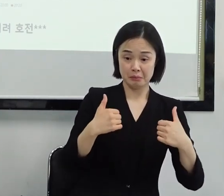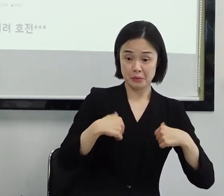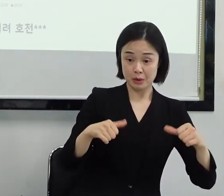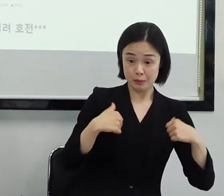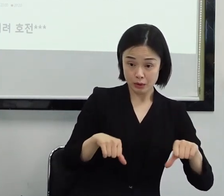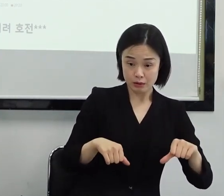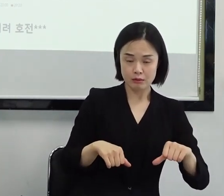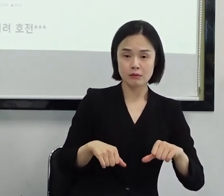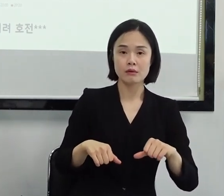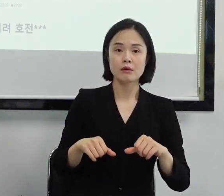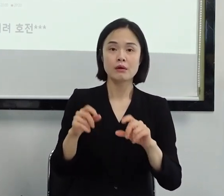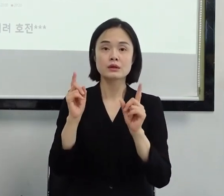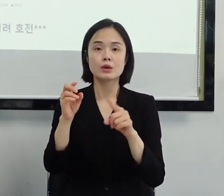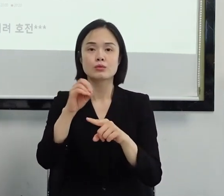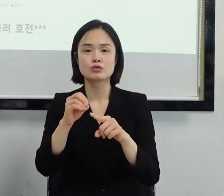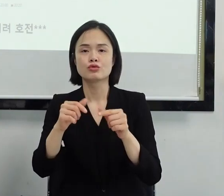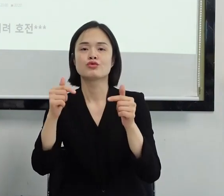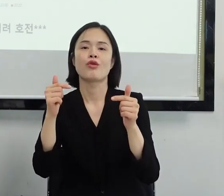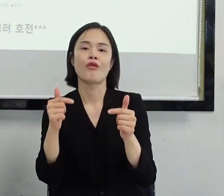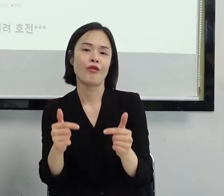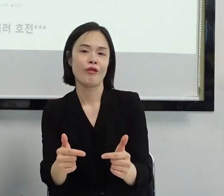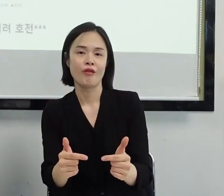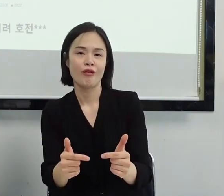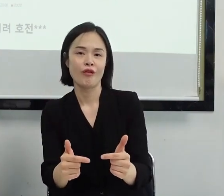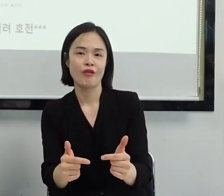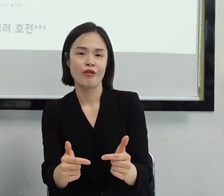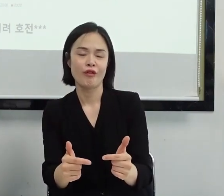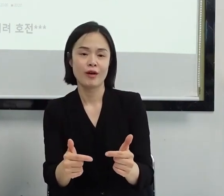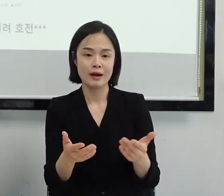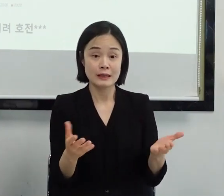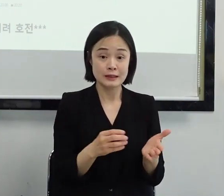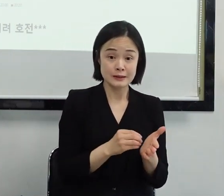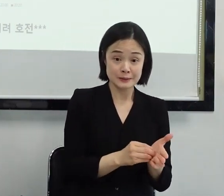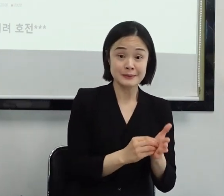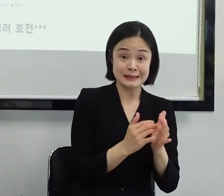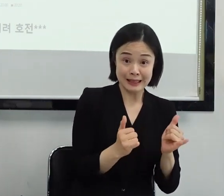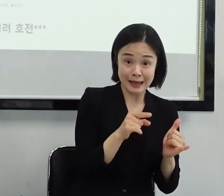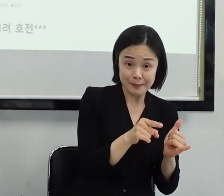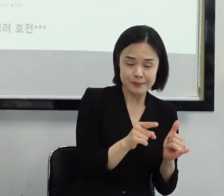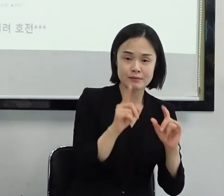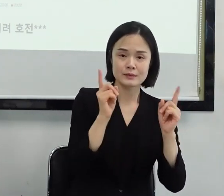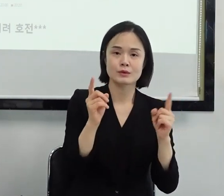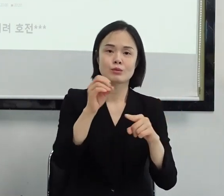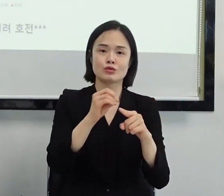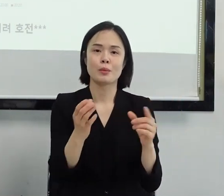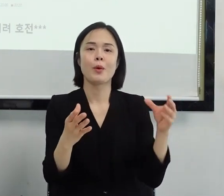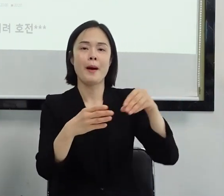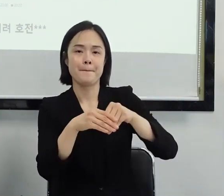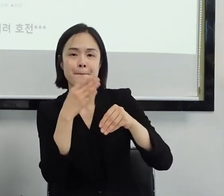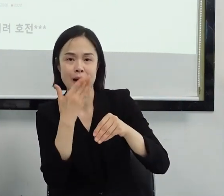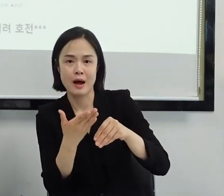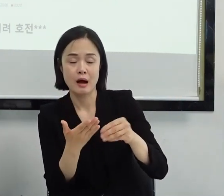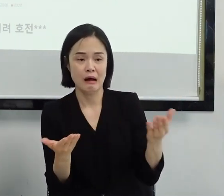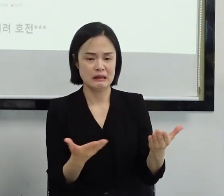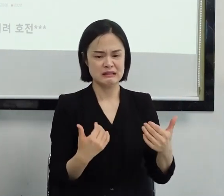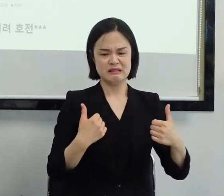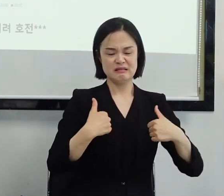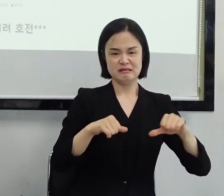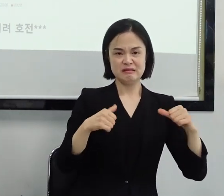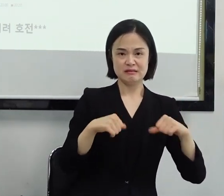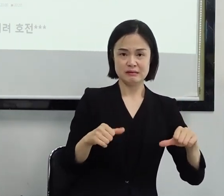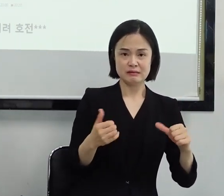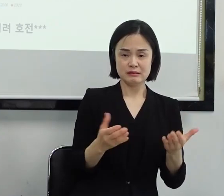하는 사람들 중에 고용이 안 되는 사람들의 비율이기 때문에 일 자체를 포기하는